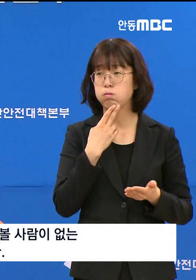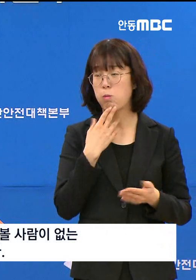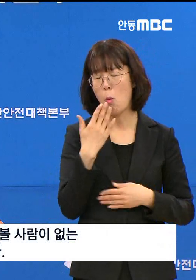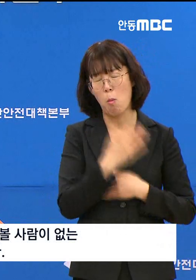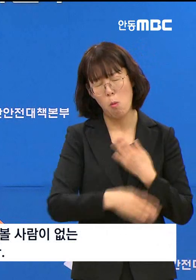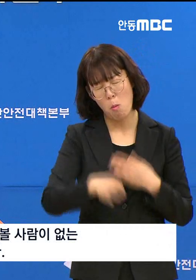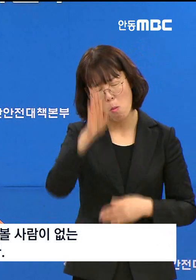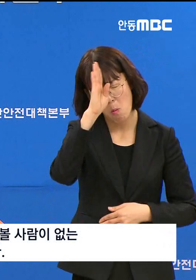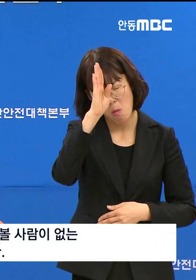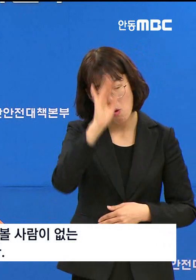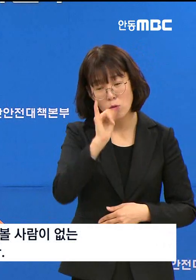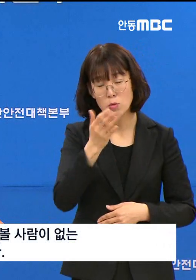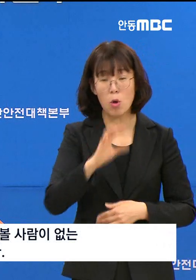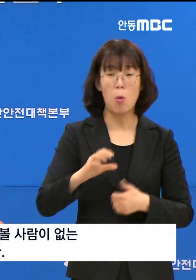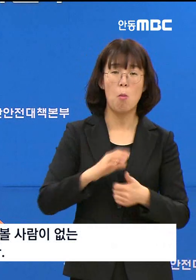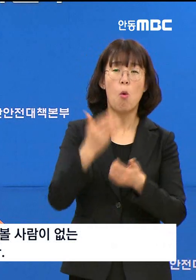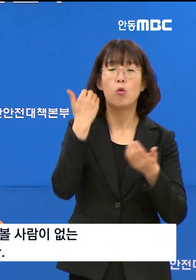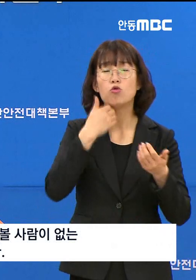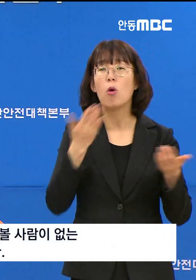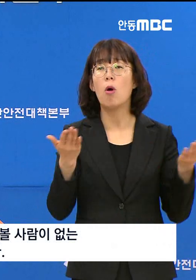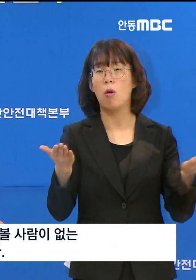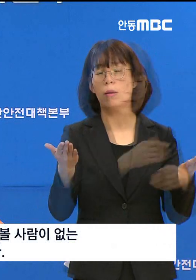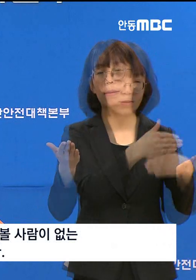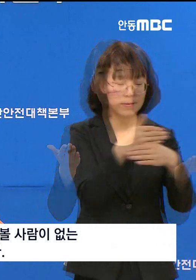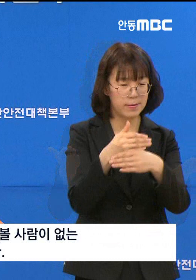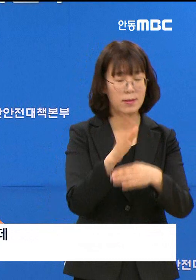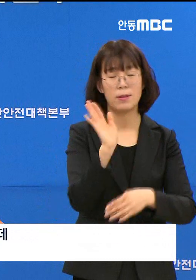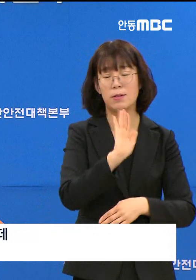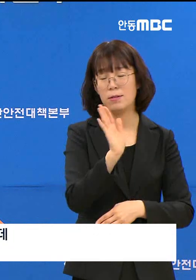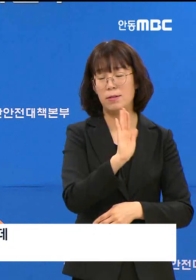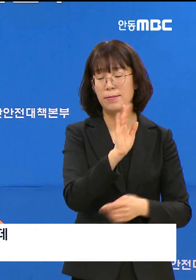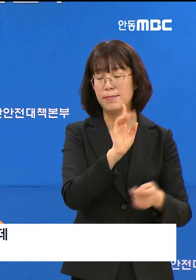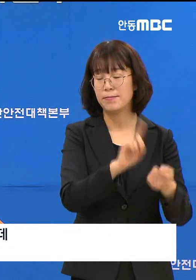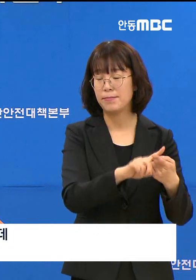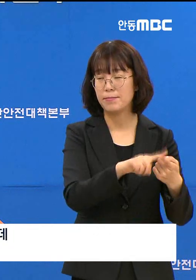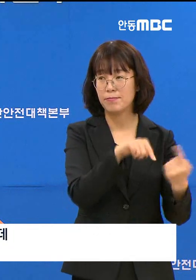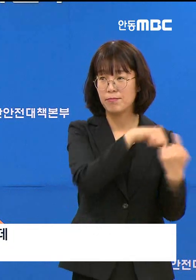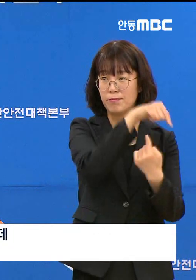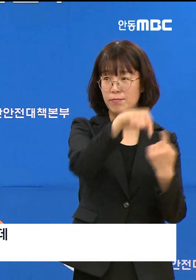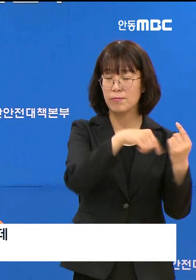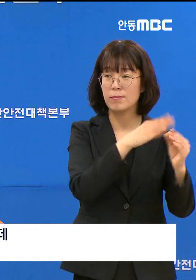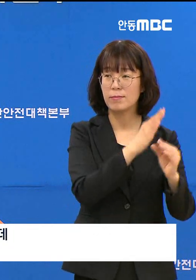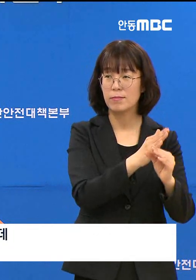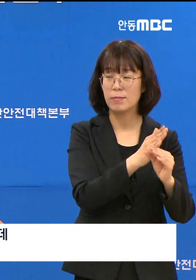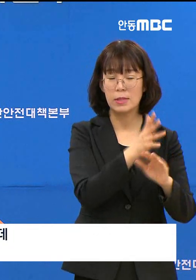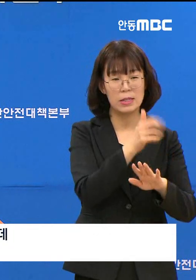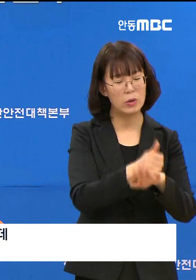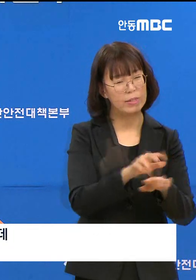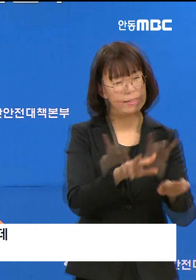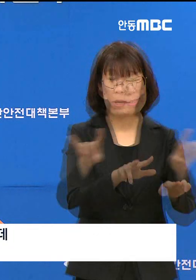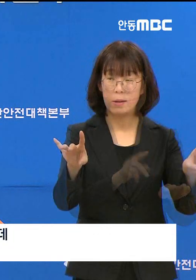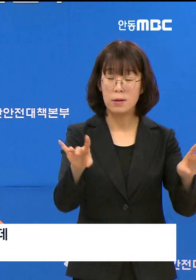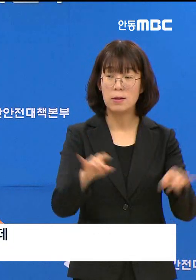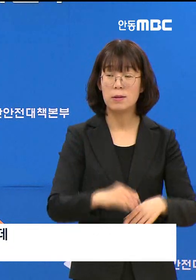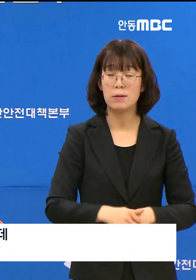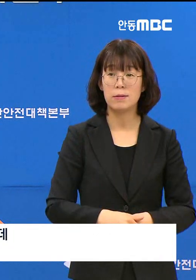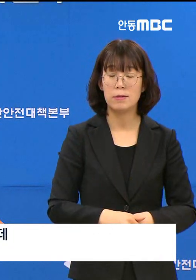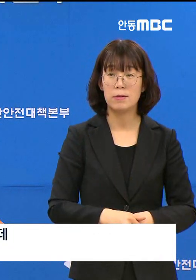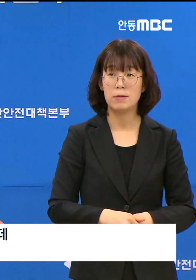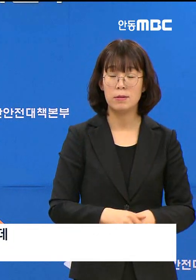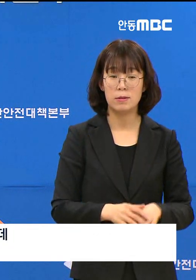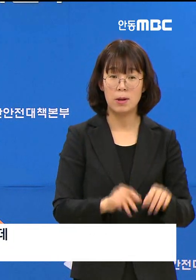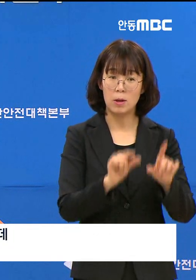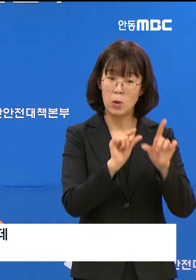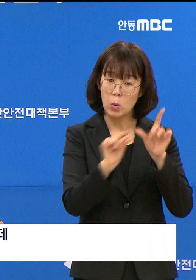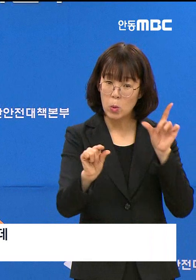아프고 덜 삶은 너 그런 분들은 나왔습니다 그런데 그것이 이제 지금 사각지대로 남아 있는데 지금